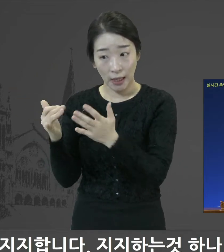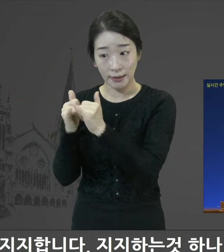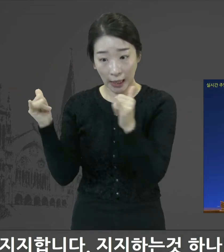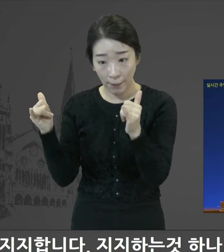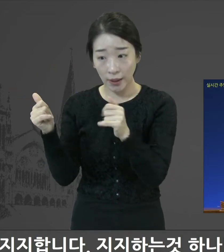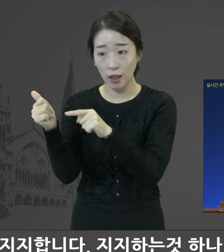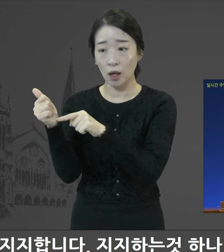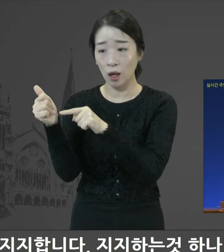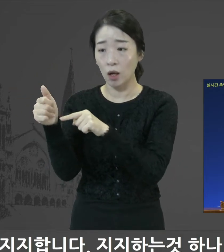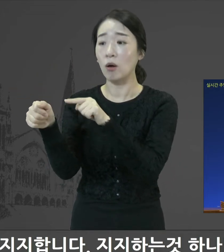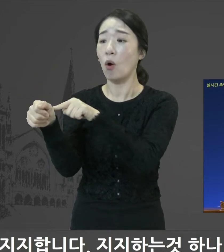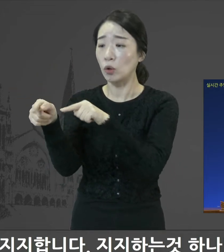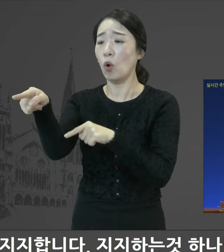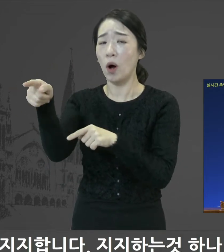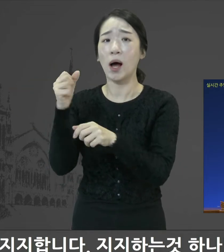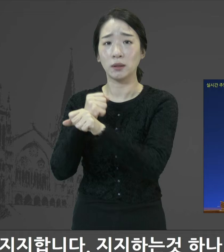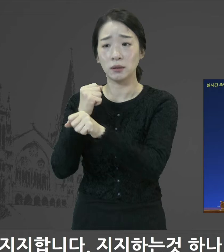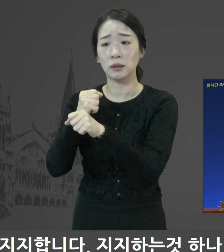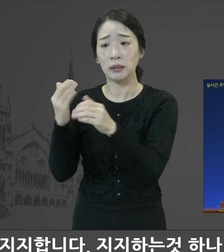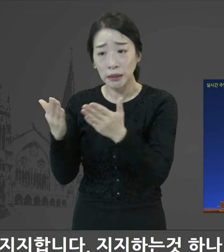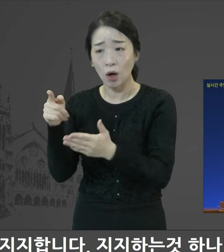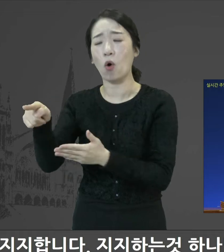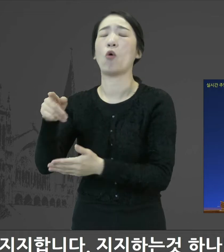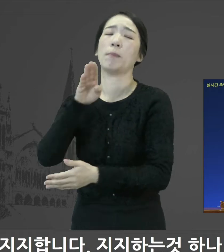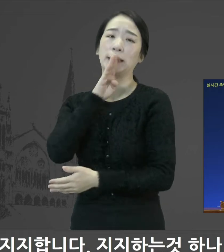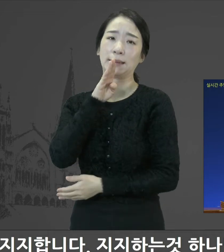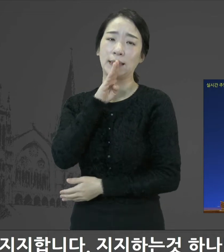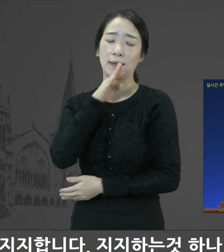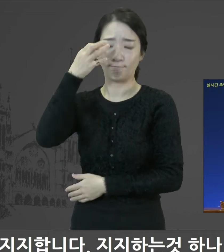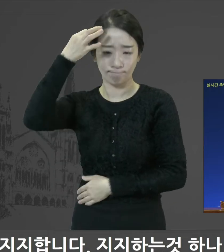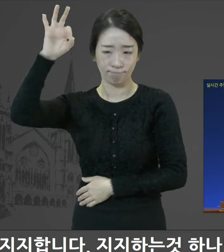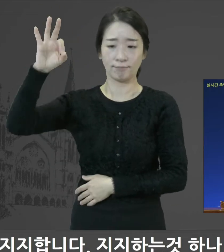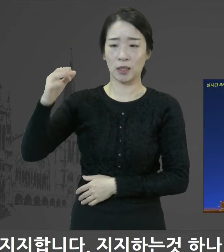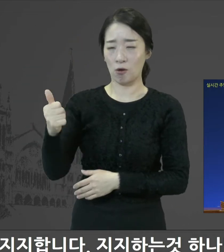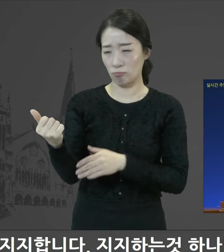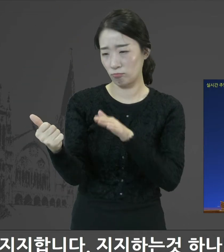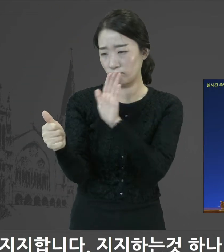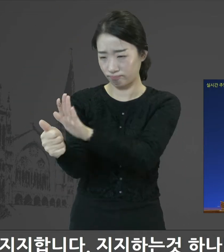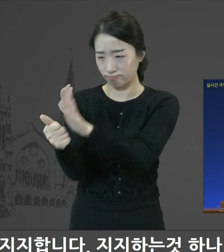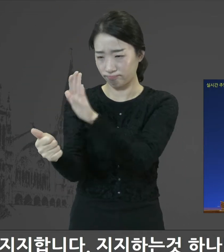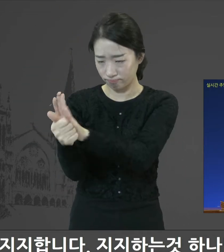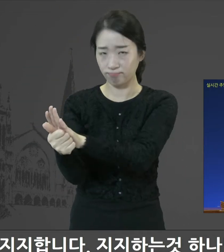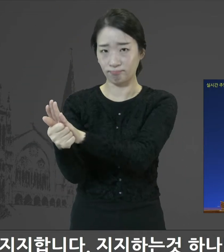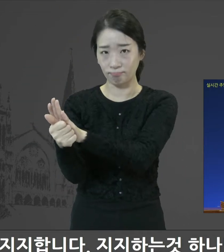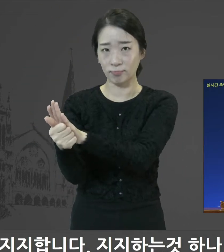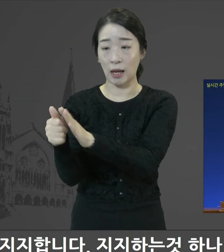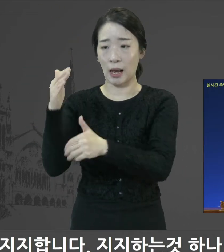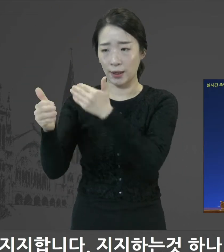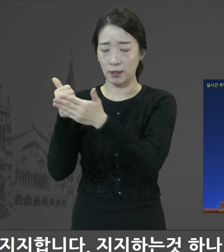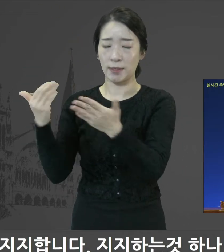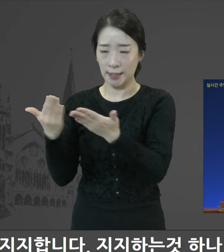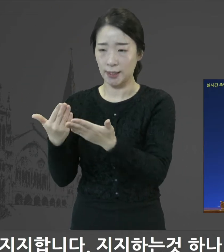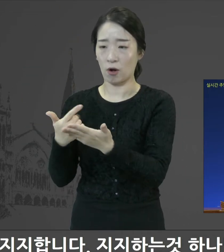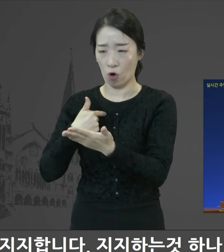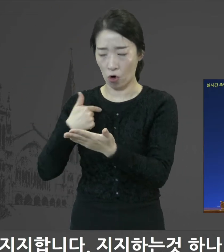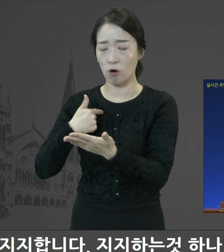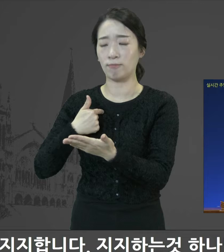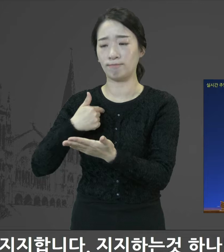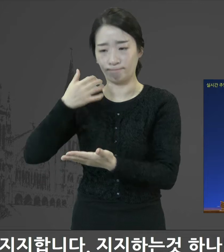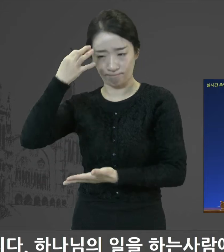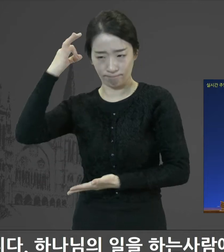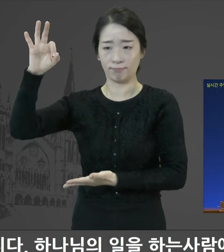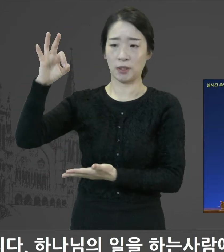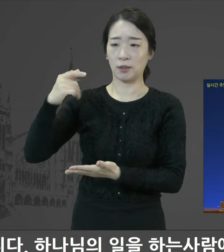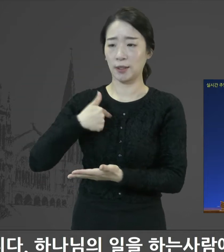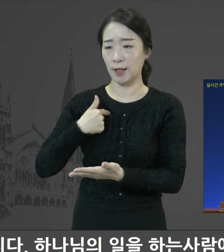지금 하는 일이 옳습니다, 그대로 밀고 나가십시오. 이게 하나님이 하시는 일이기 때문에 제가 지원해 드리겠습니다,